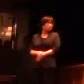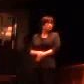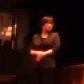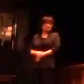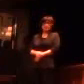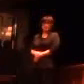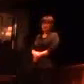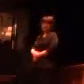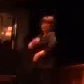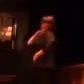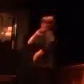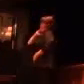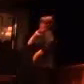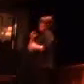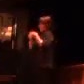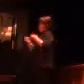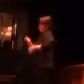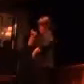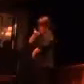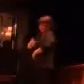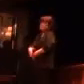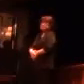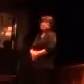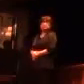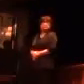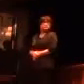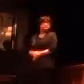それではお待たせしました、どうぞ。